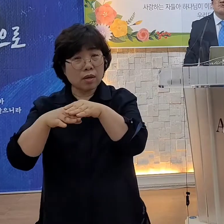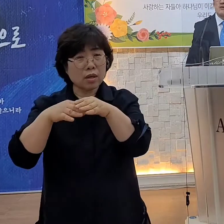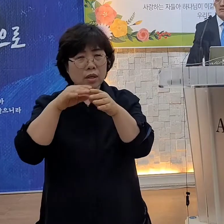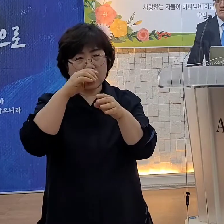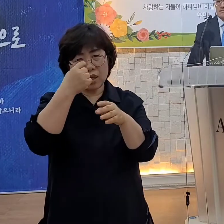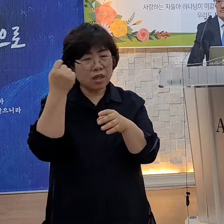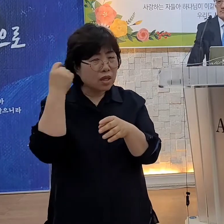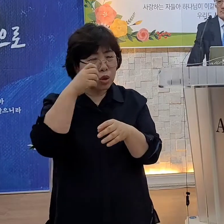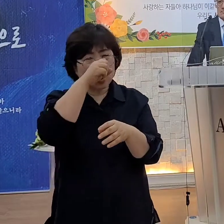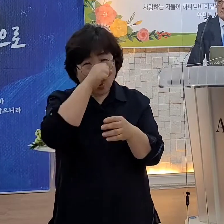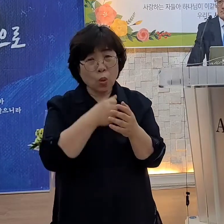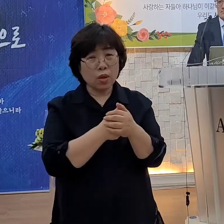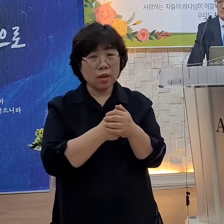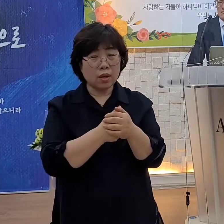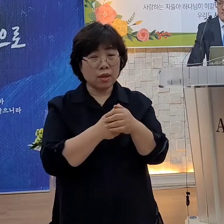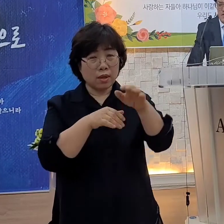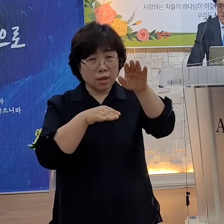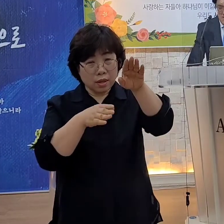이게 이중창이라고.